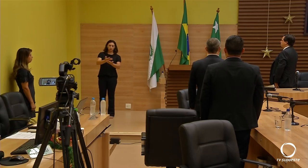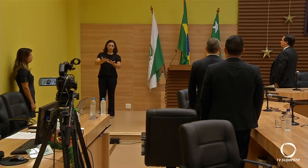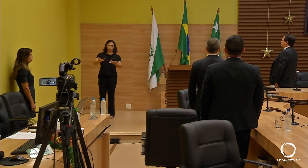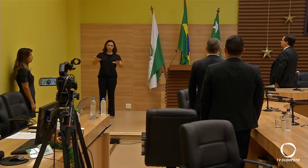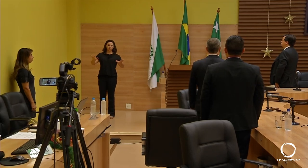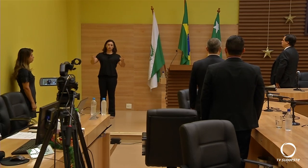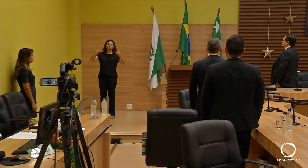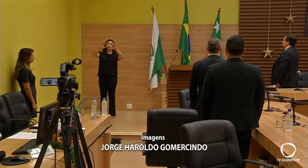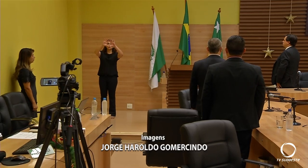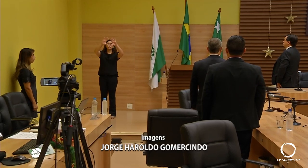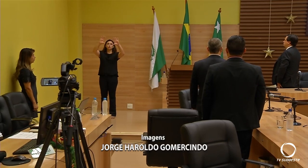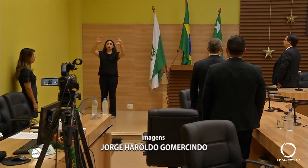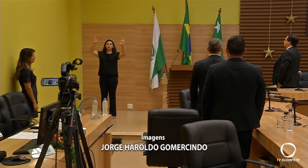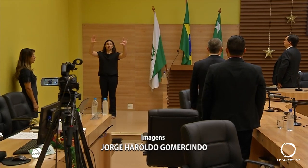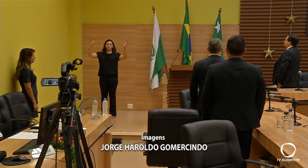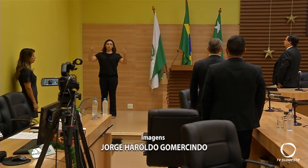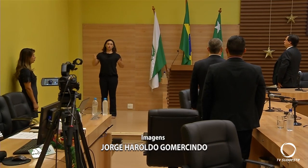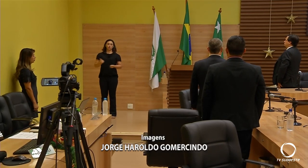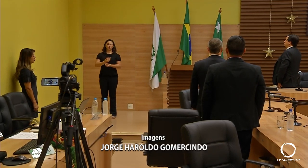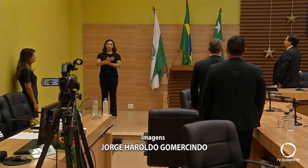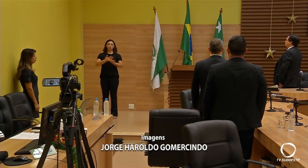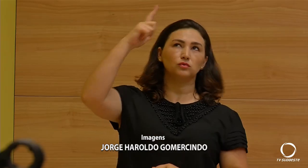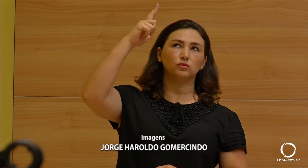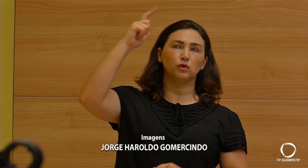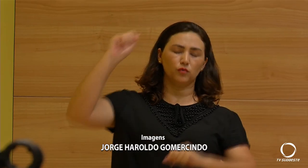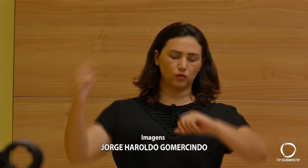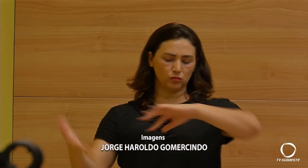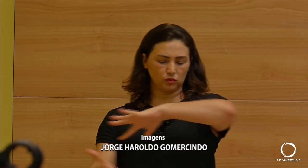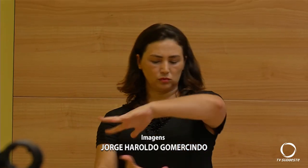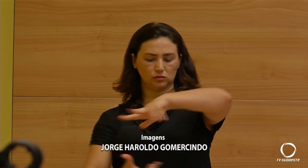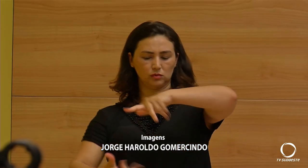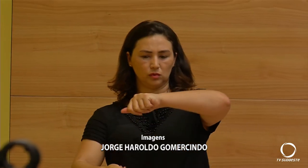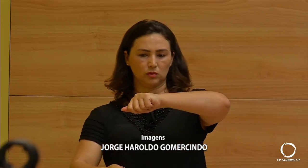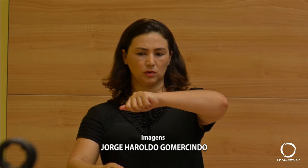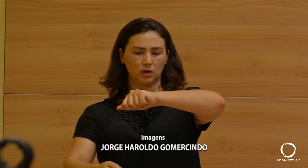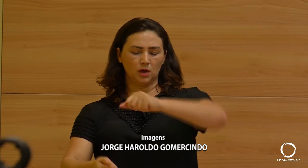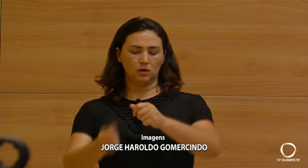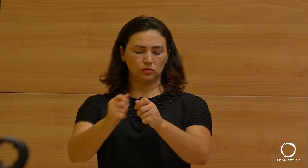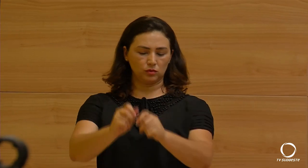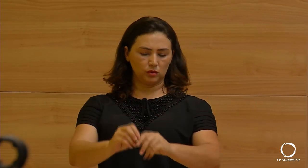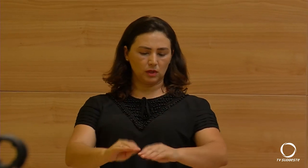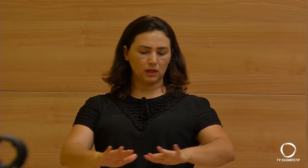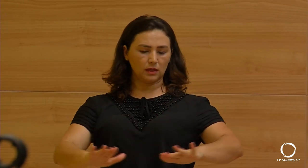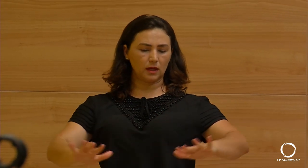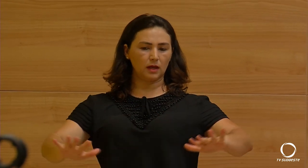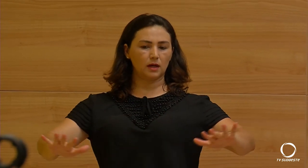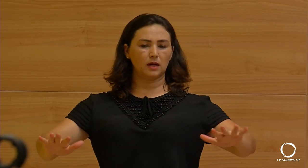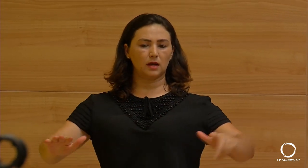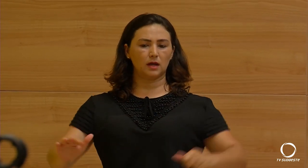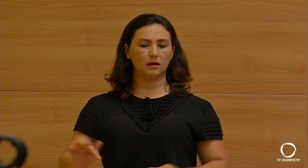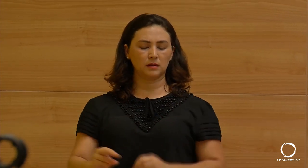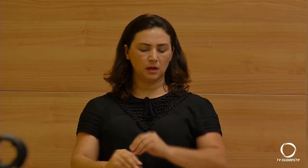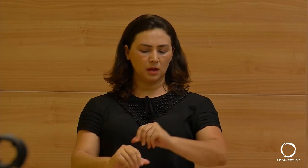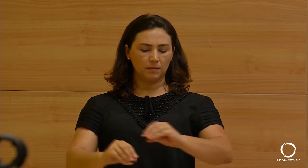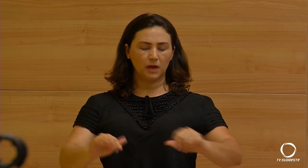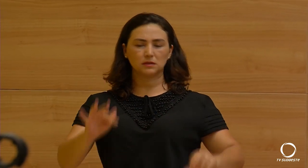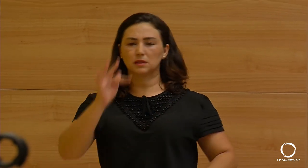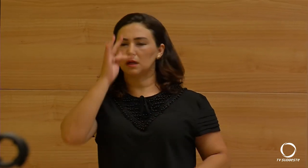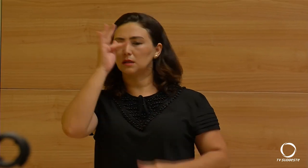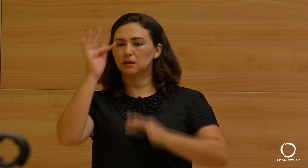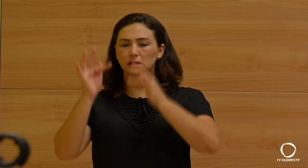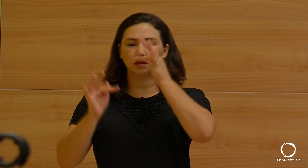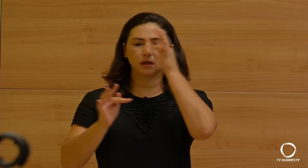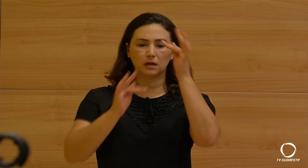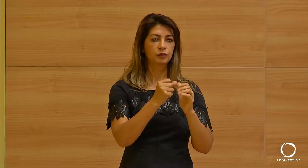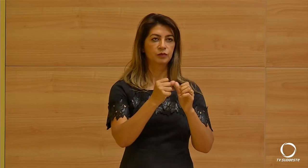A ação inclusiva começou em 2019 nas sessões ordinárias, extraordinárias, solenes e audiências públicas.